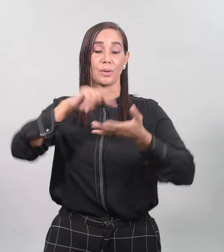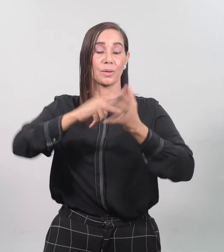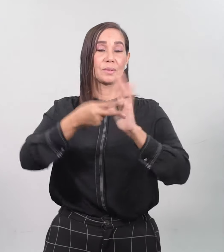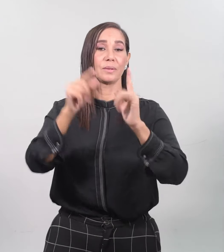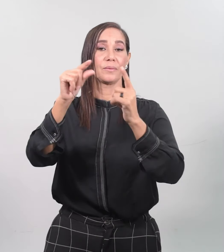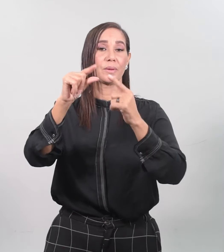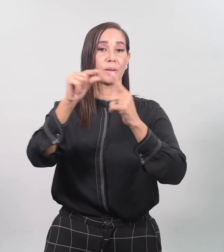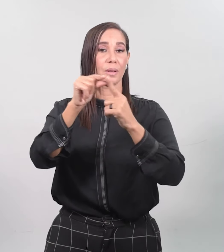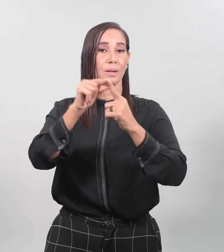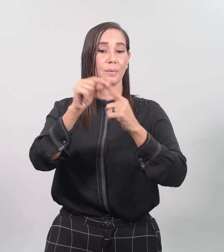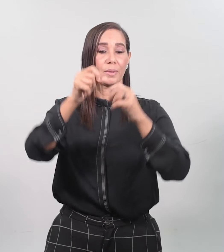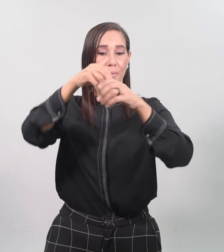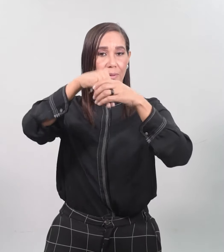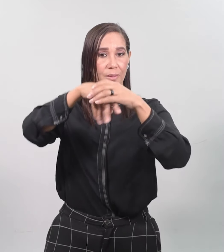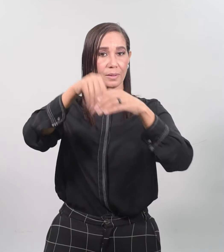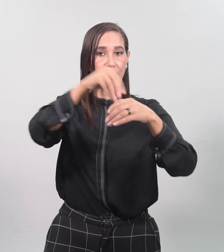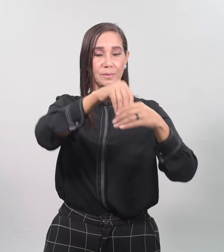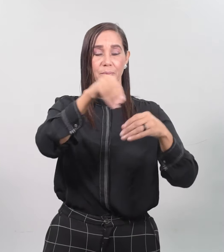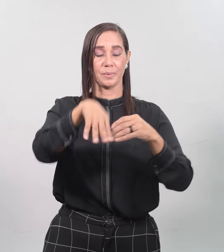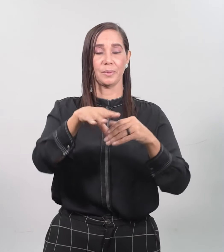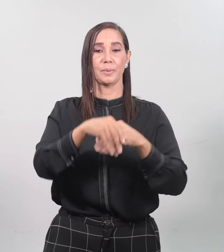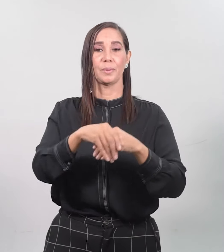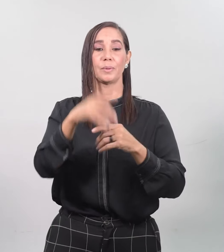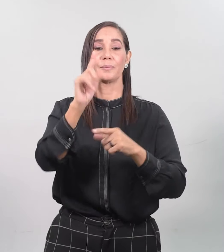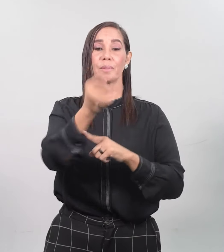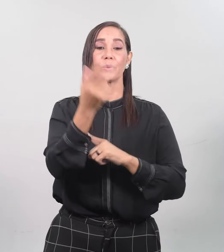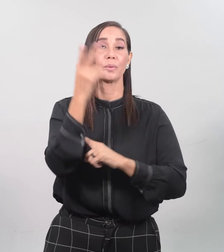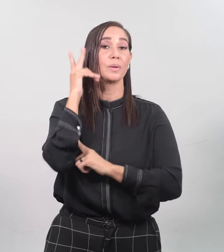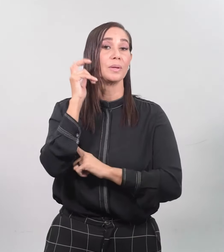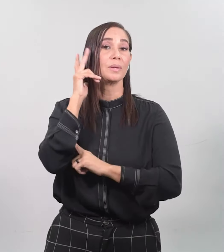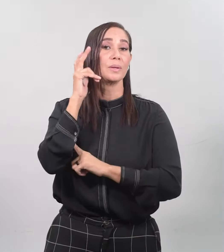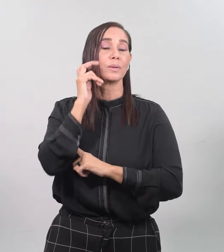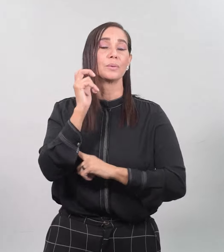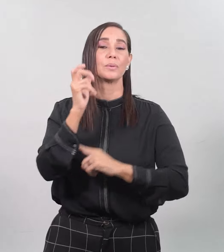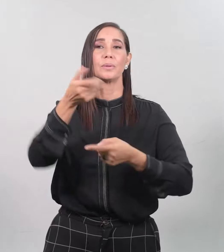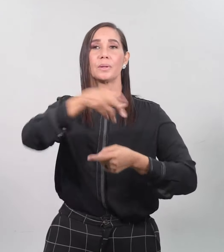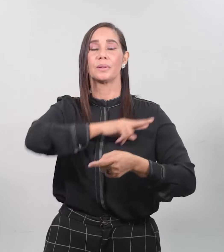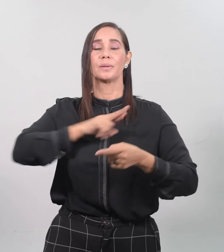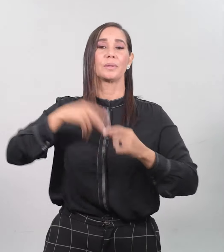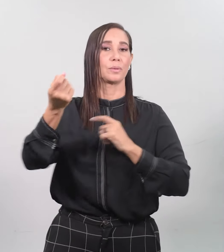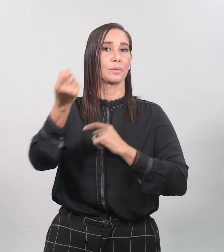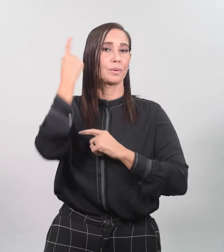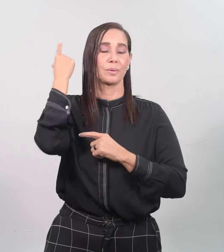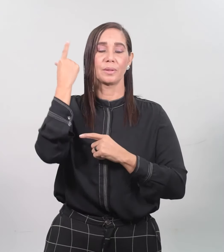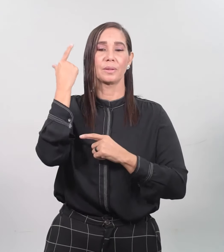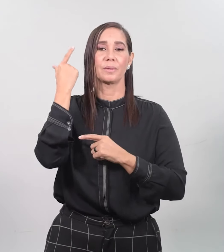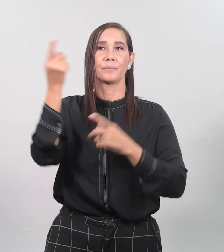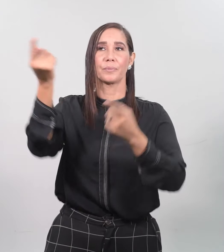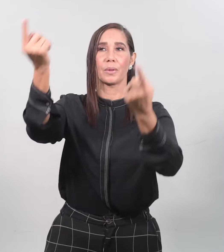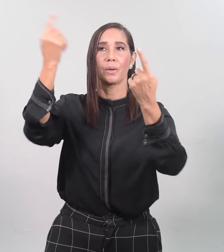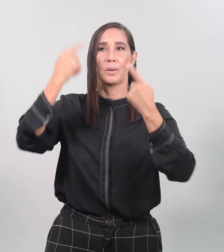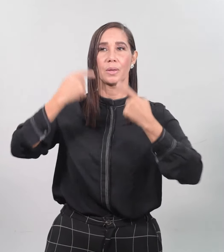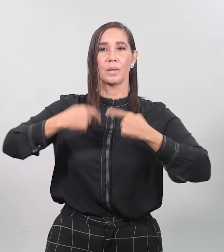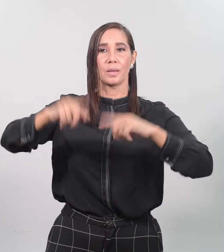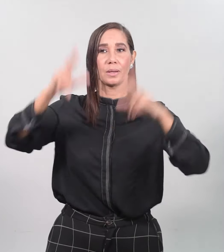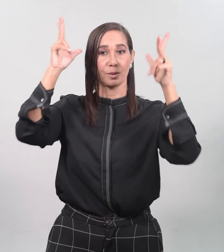parábola del sembrador. Si uno escucha la palabra del reino sin entenderla, viene el maligno y roba